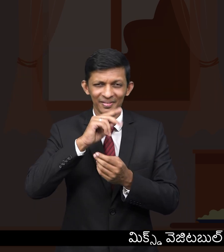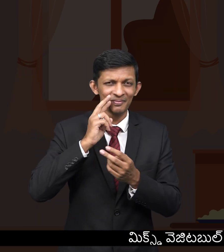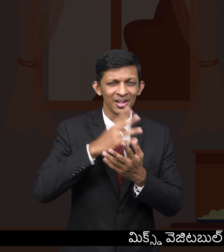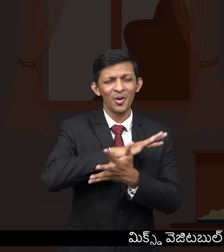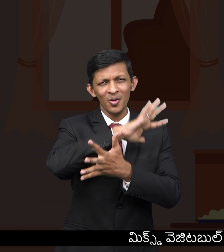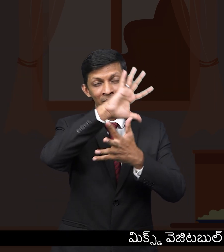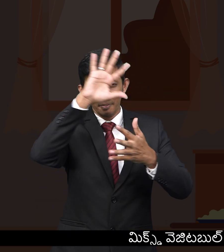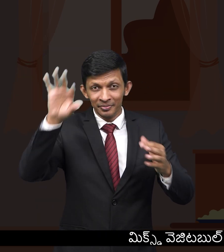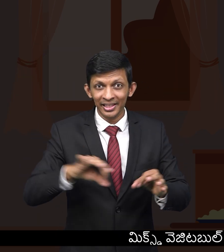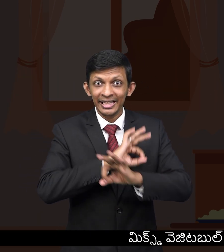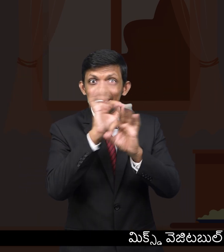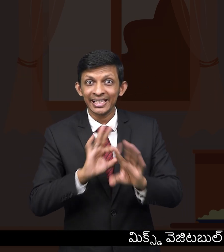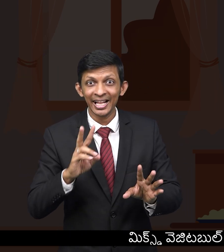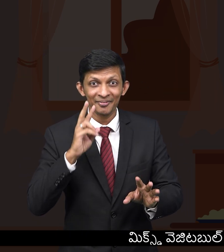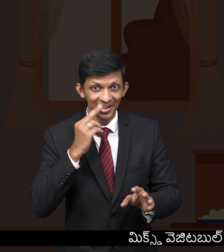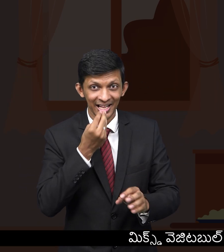సిద్ధంగా ఉంది.